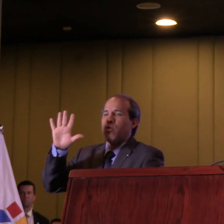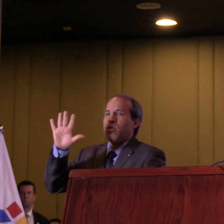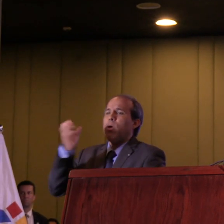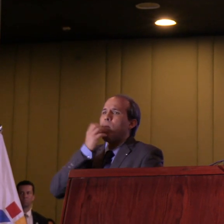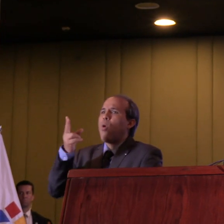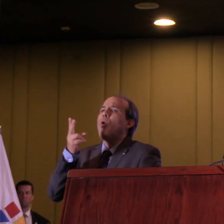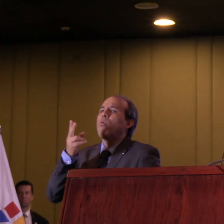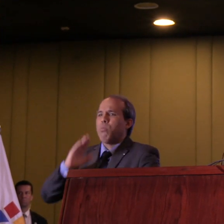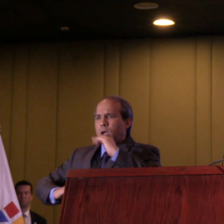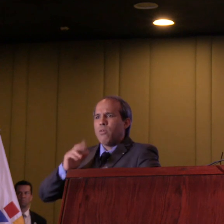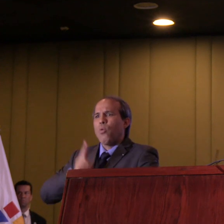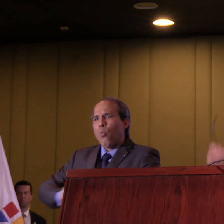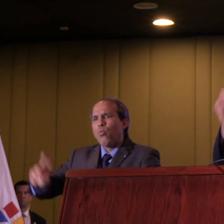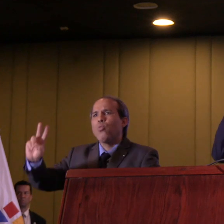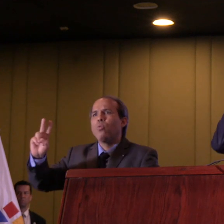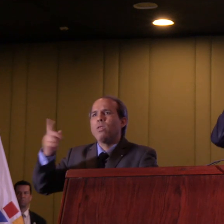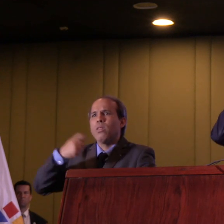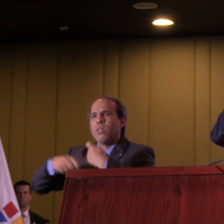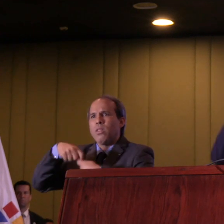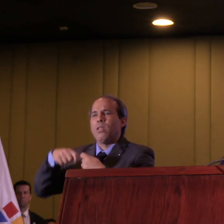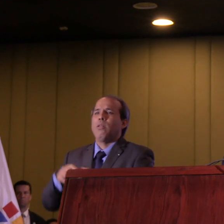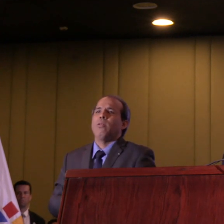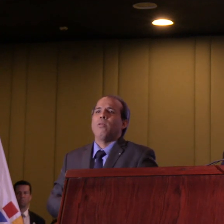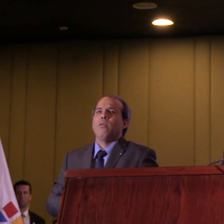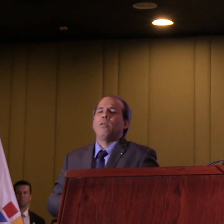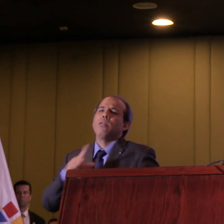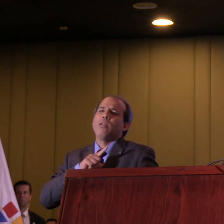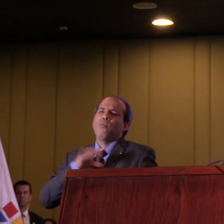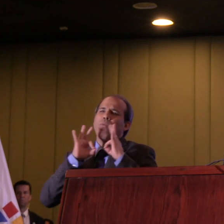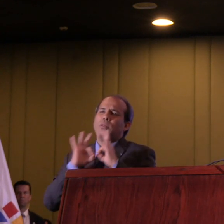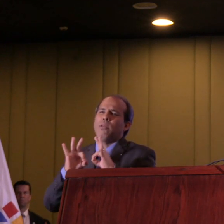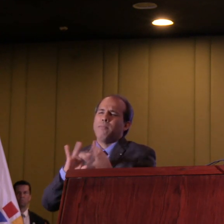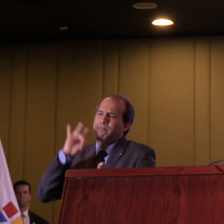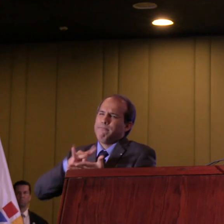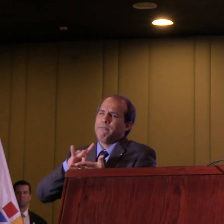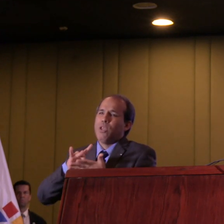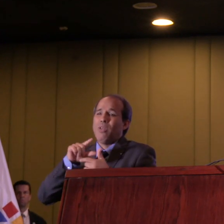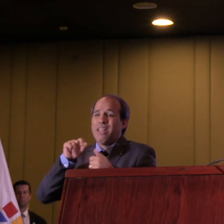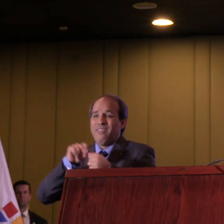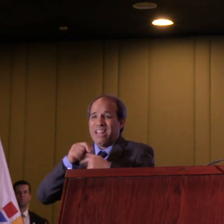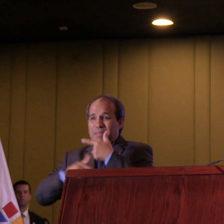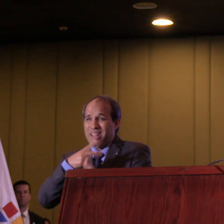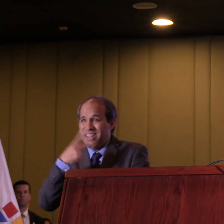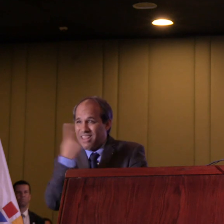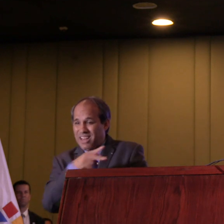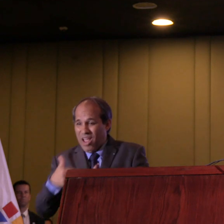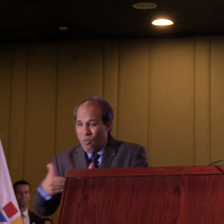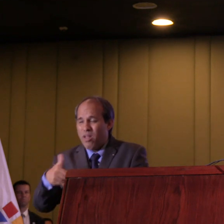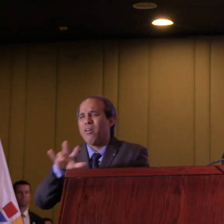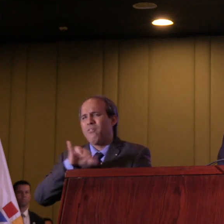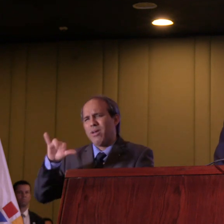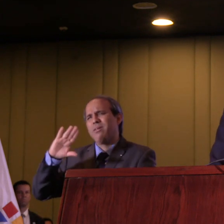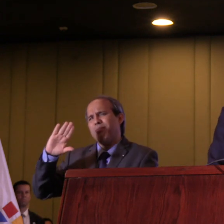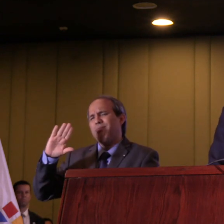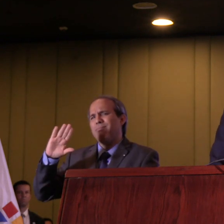administrações que o antecederam. E nós temos a certeza absoluta que o trabalho dele será, em